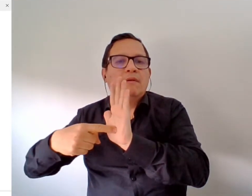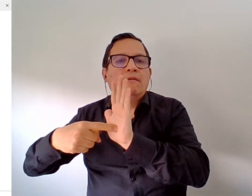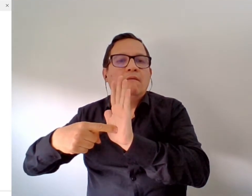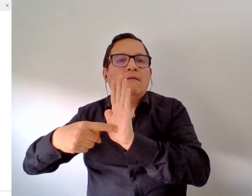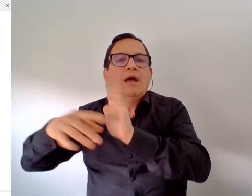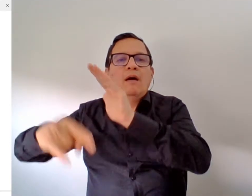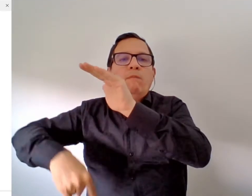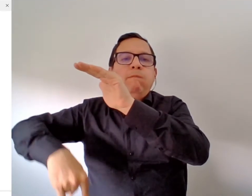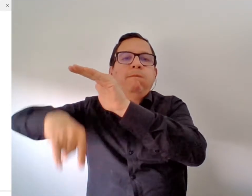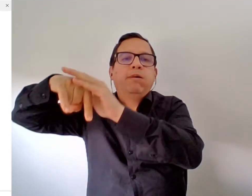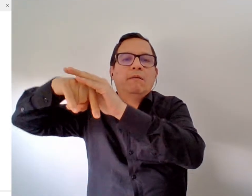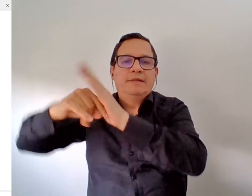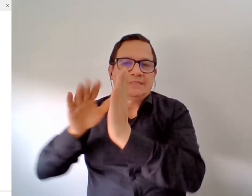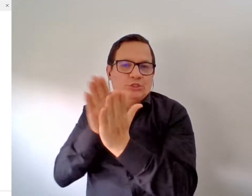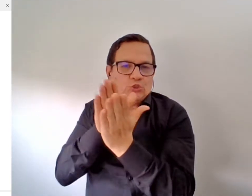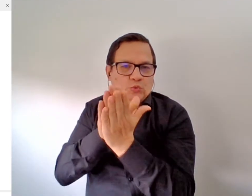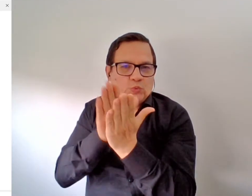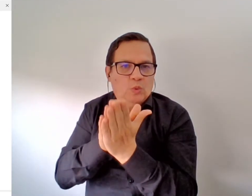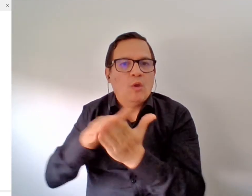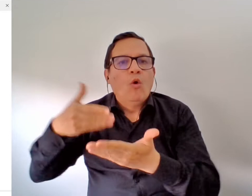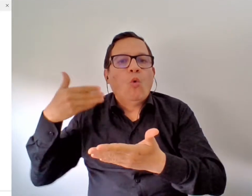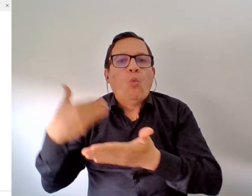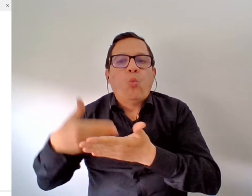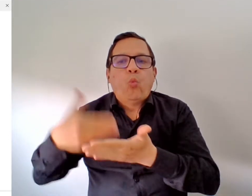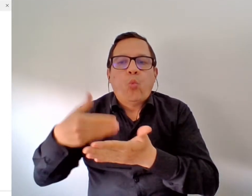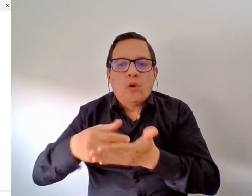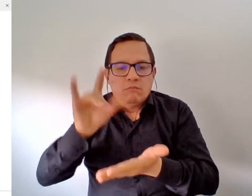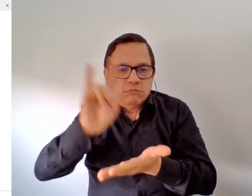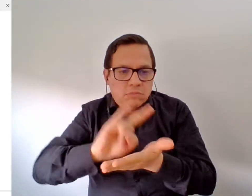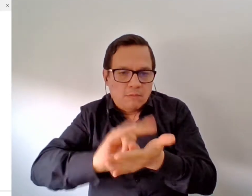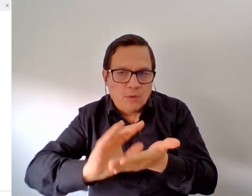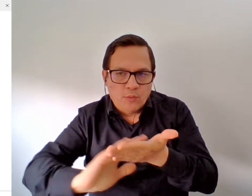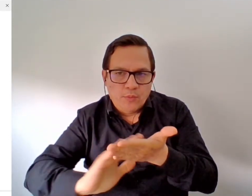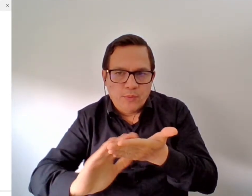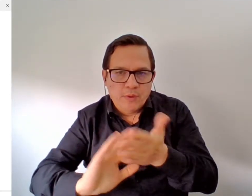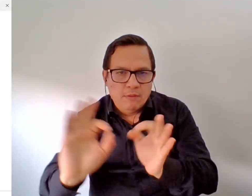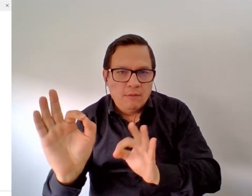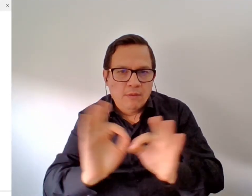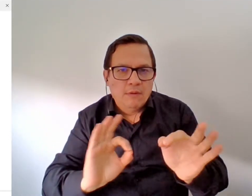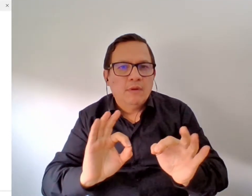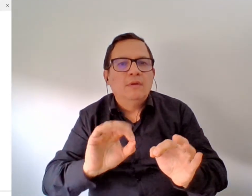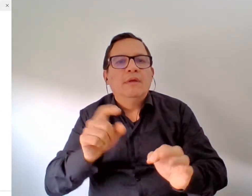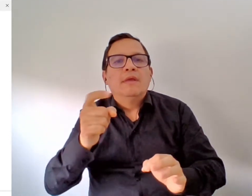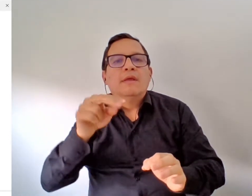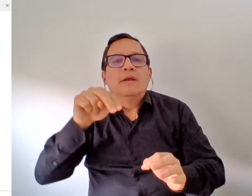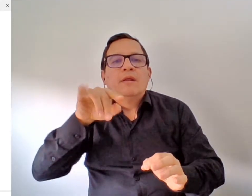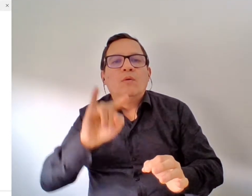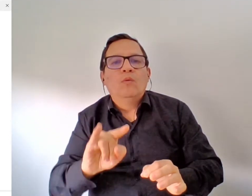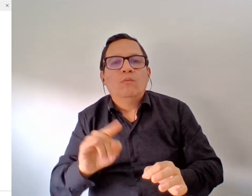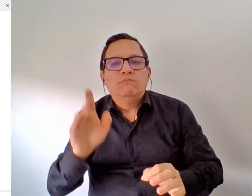publicar el documento con las evidencias de la instalación de NU/Linux.